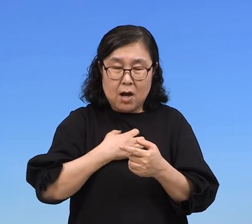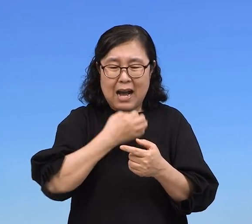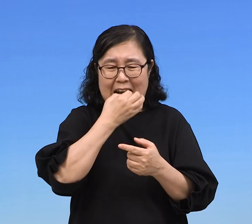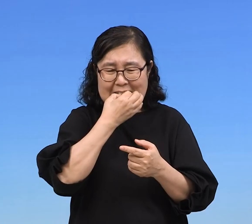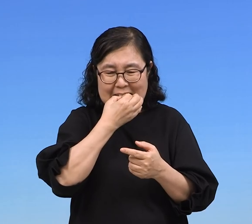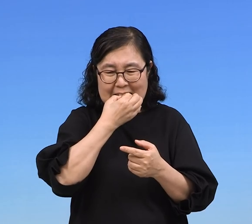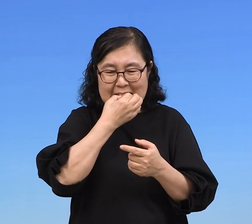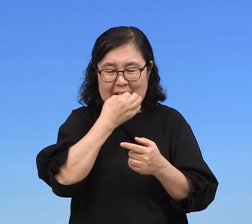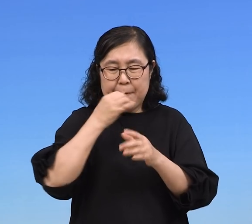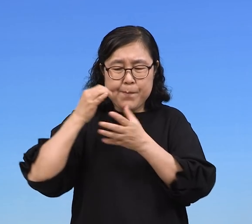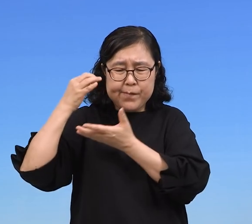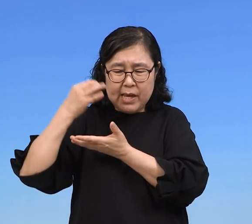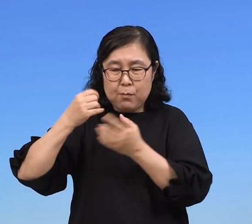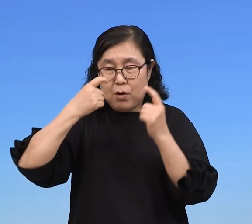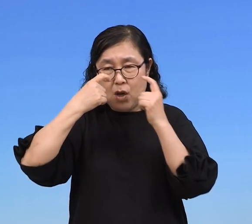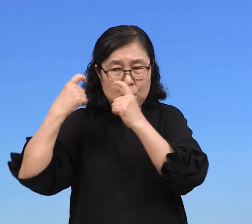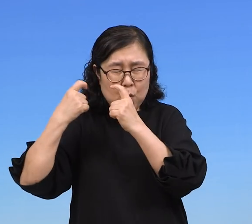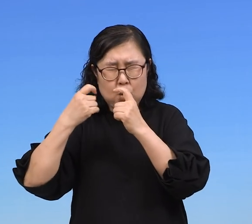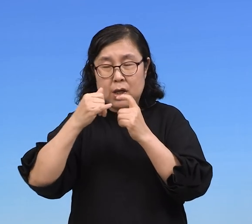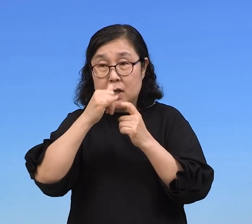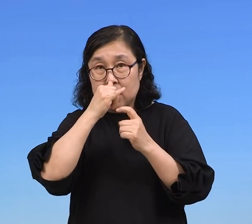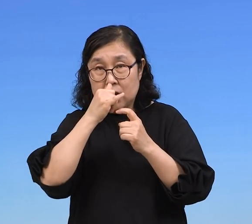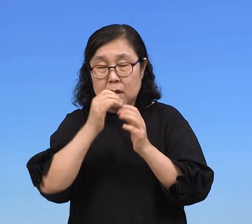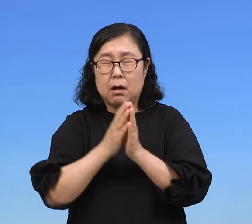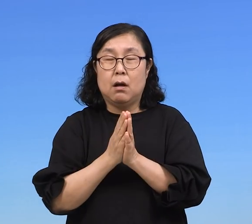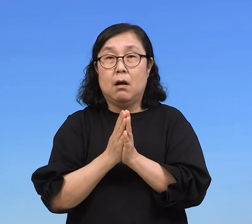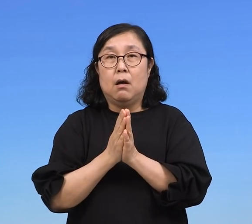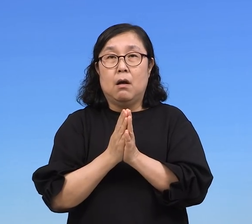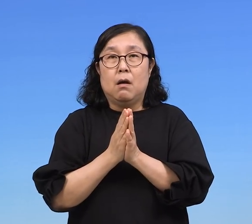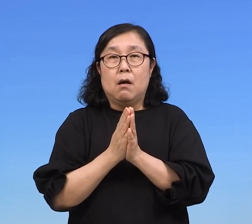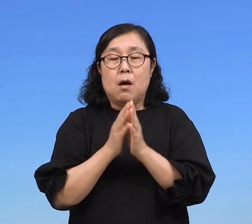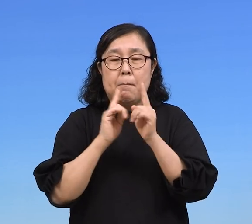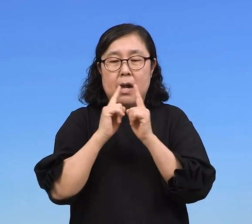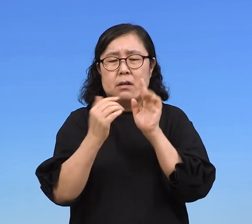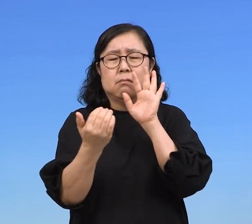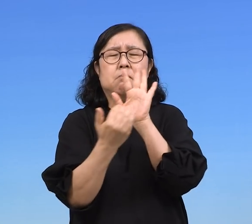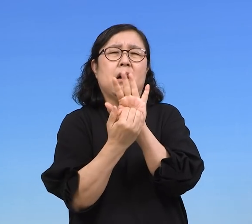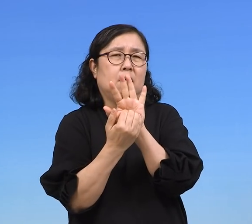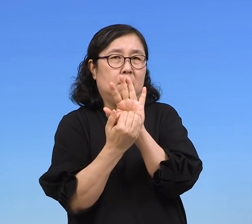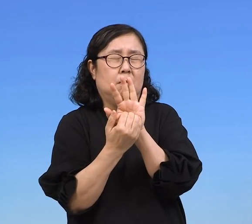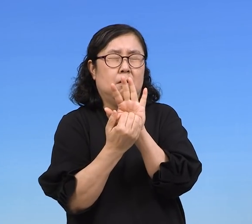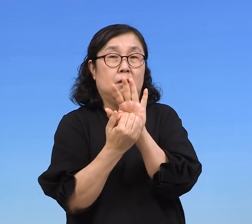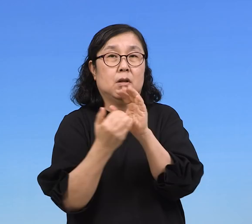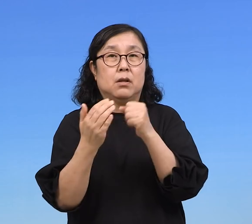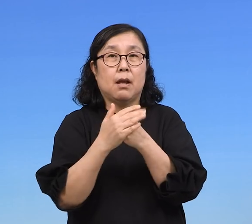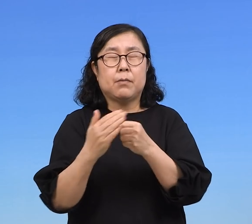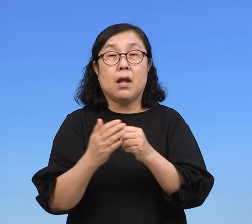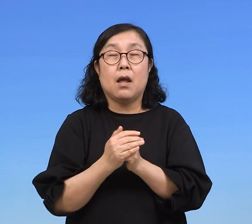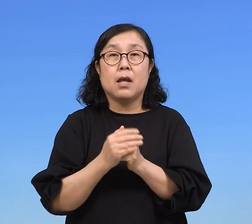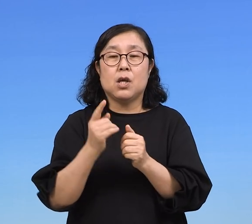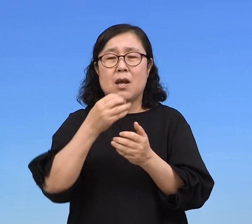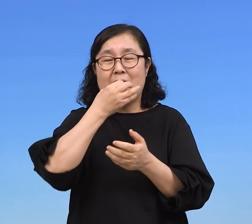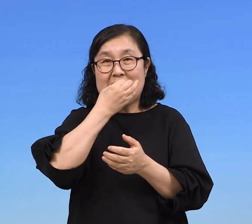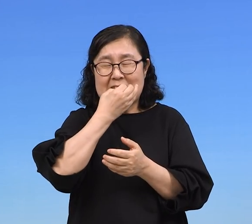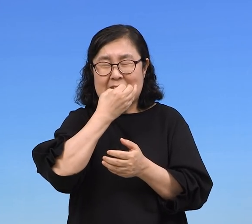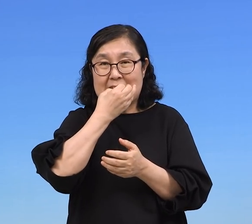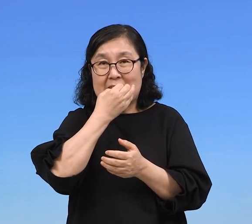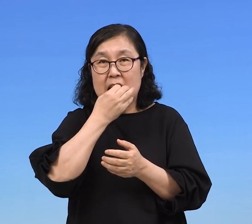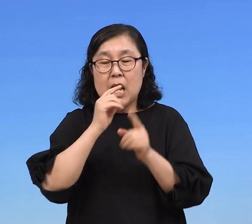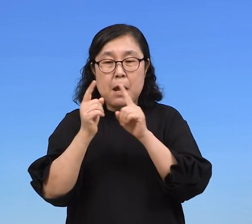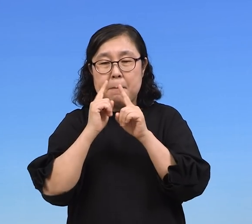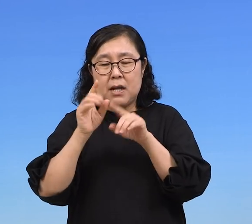기타 욕심이 이 말씀을 막아버리는 거예요. 금방 은혜를 받았지만 이미 내 안에 자리 잡고 있는 이